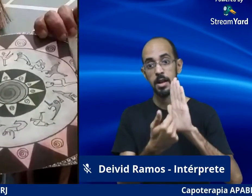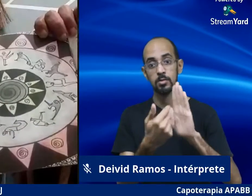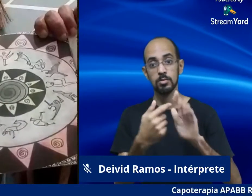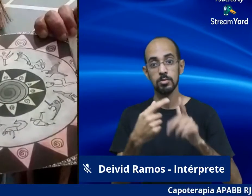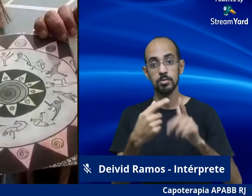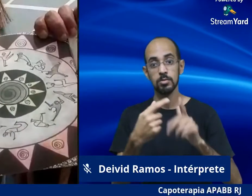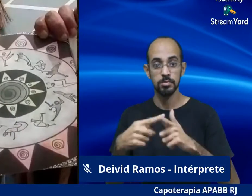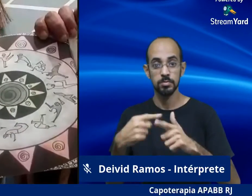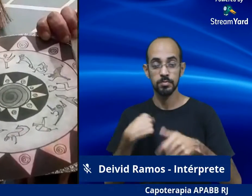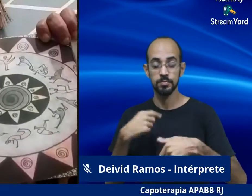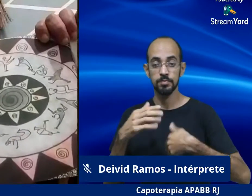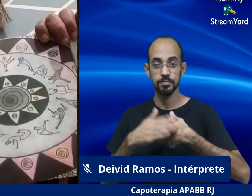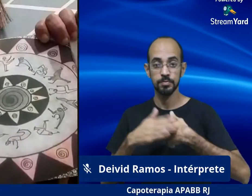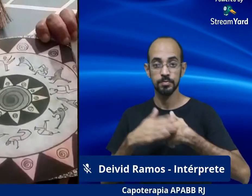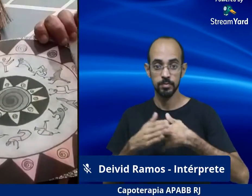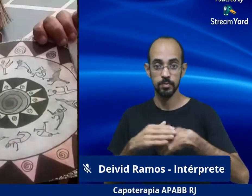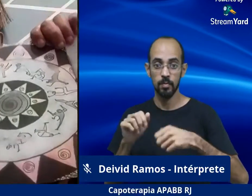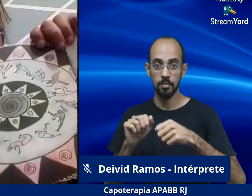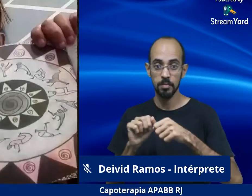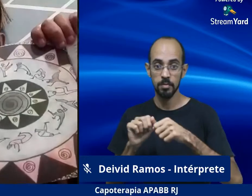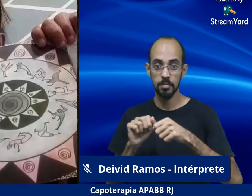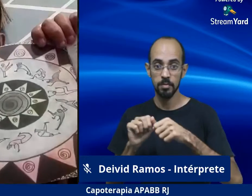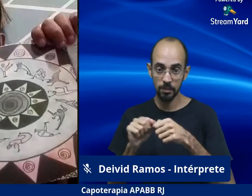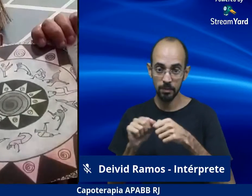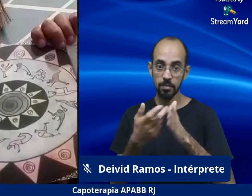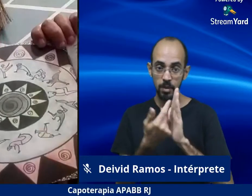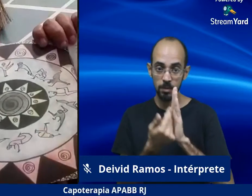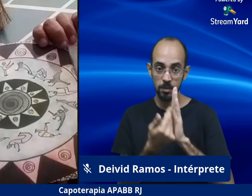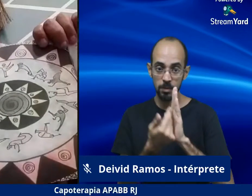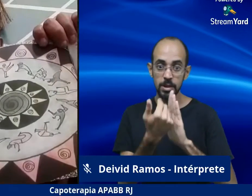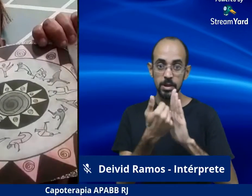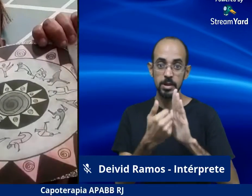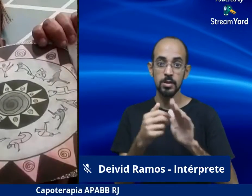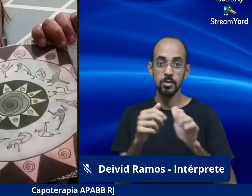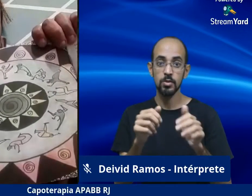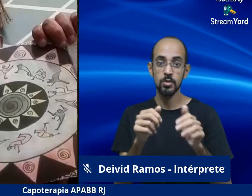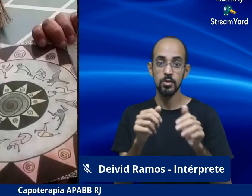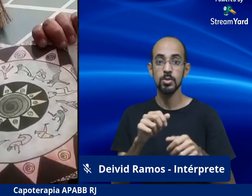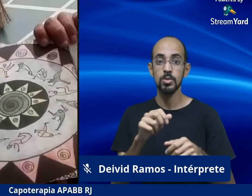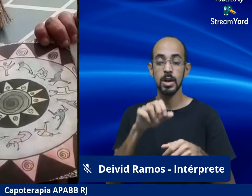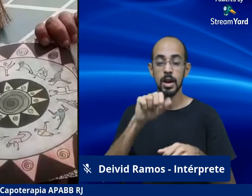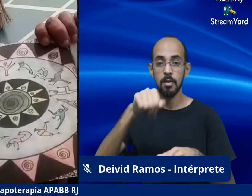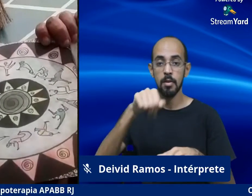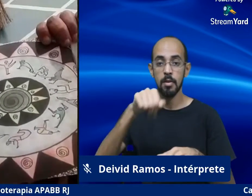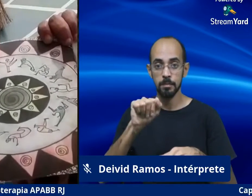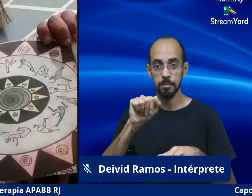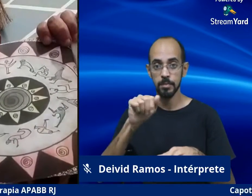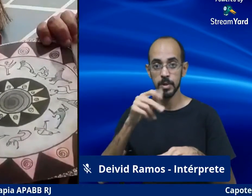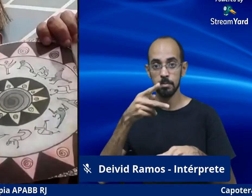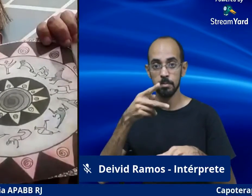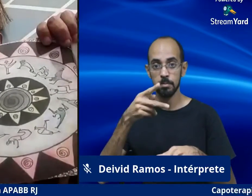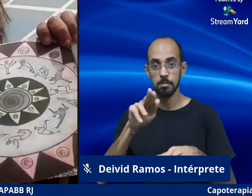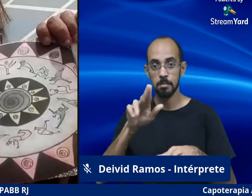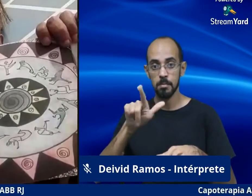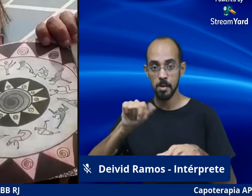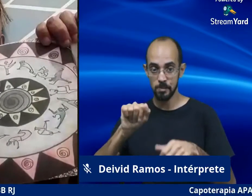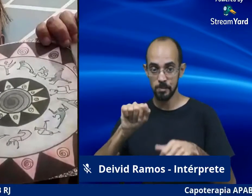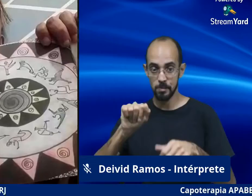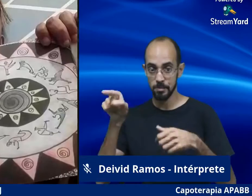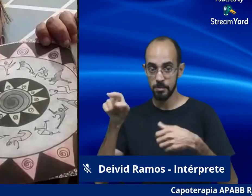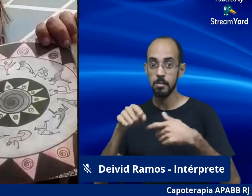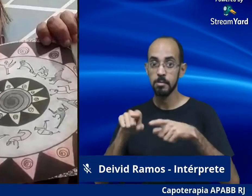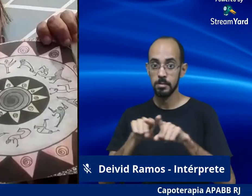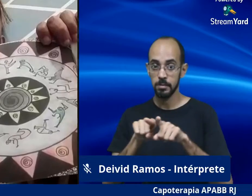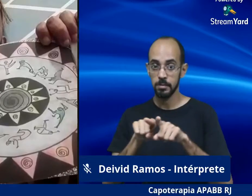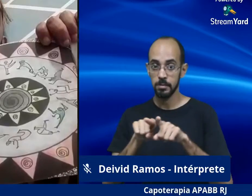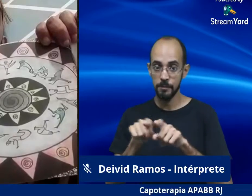as ilustrações, né, da nossa querida Ana Paula, né, que fez as ilustrações desse livro. E aqui a gente tem vários